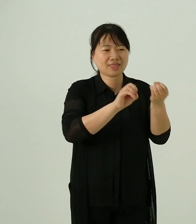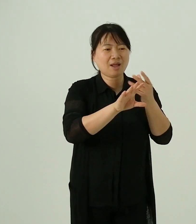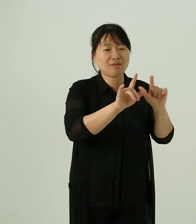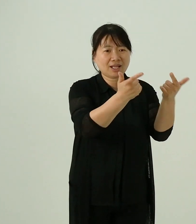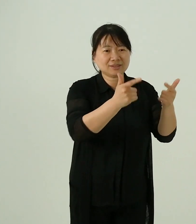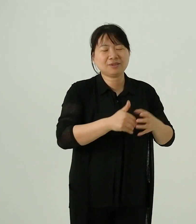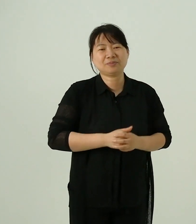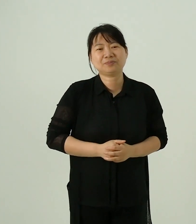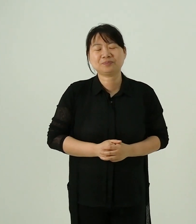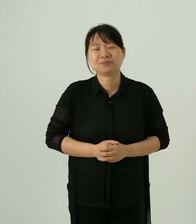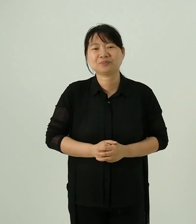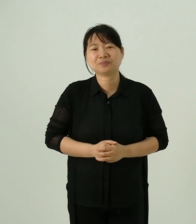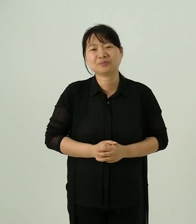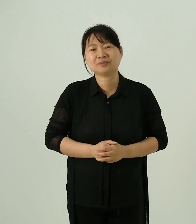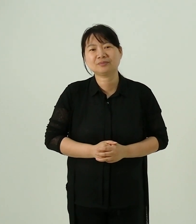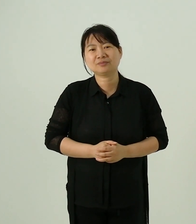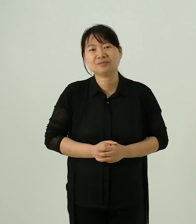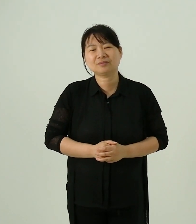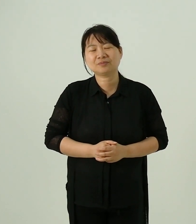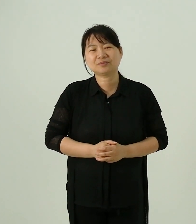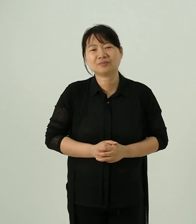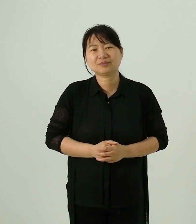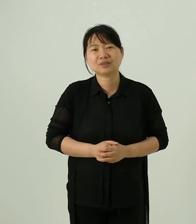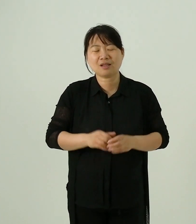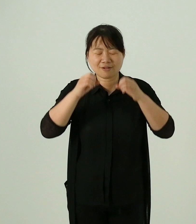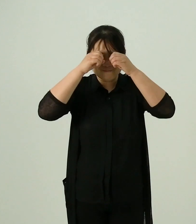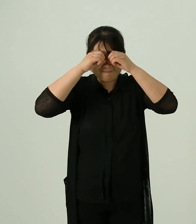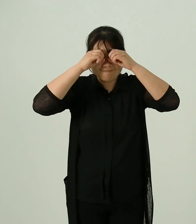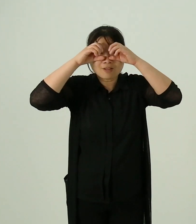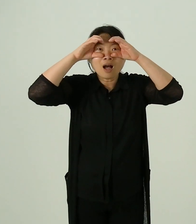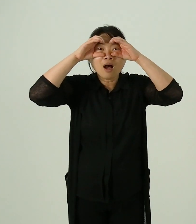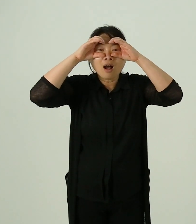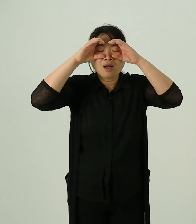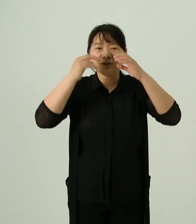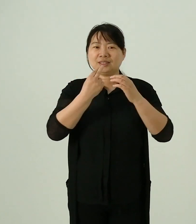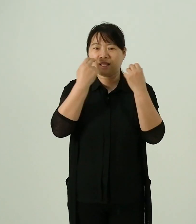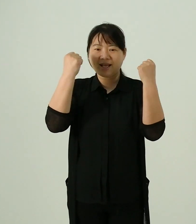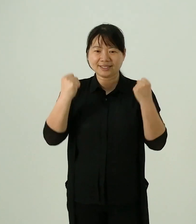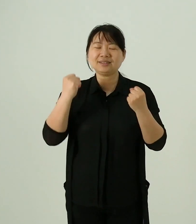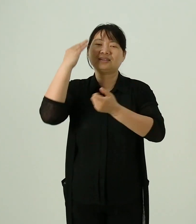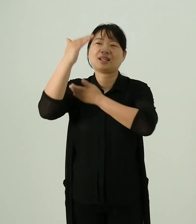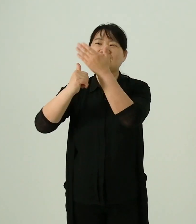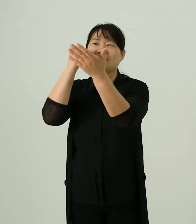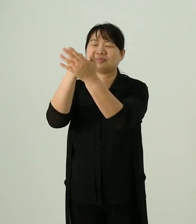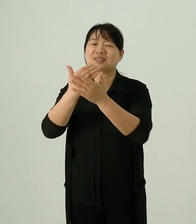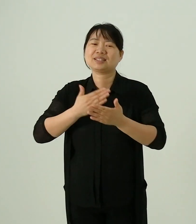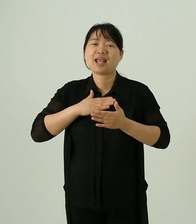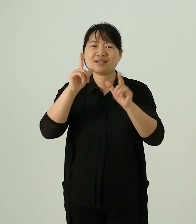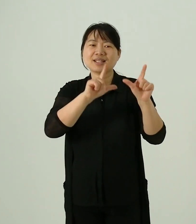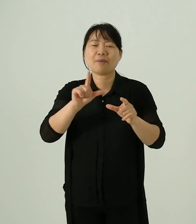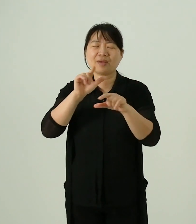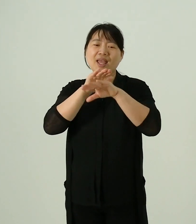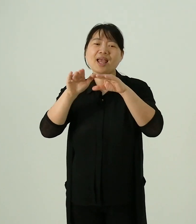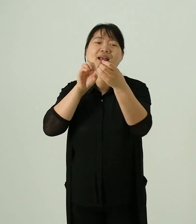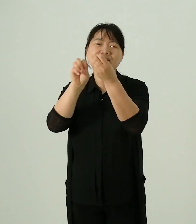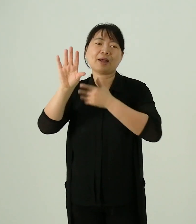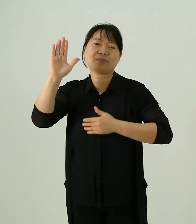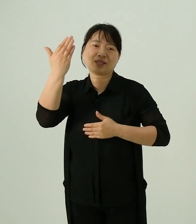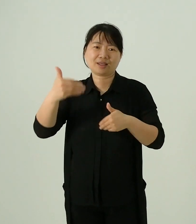자주 쓰는 표현처럼 두 눈 뜨고 시퍼렇게 살아계신 하나님이 현실이어야죠.